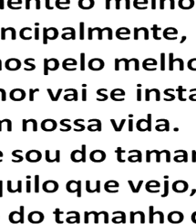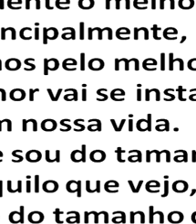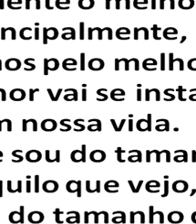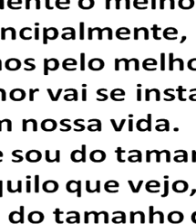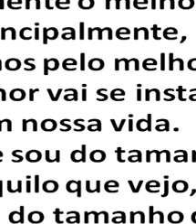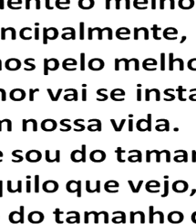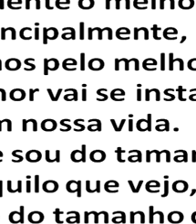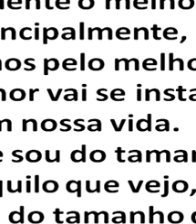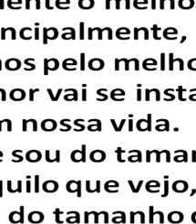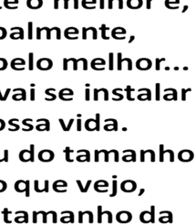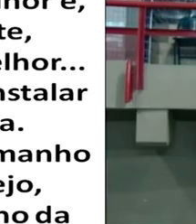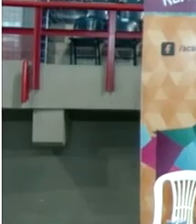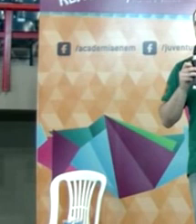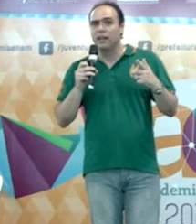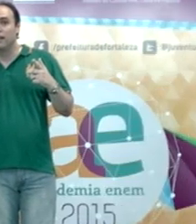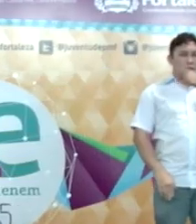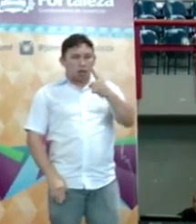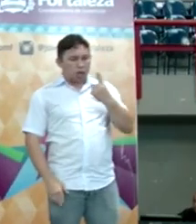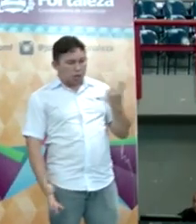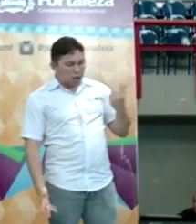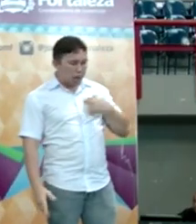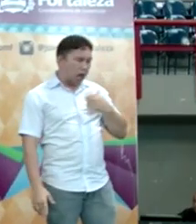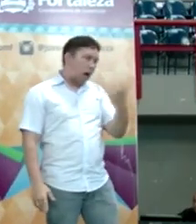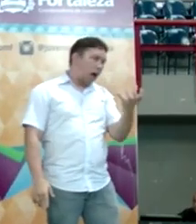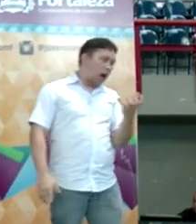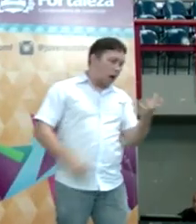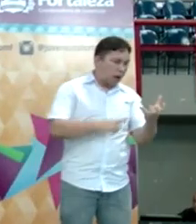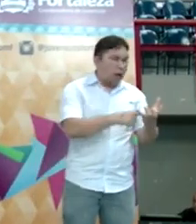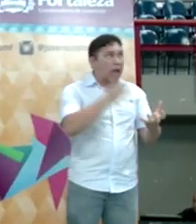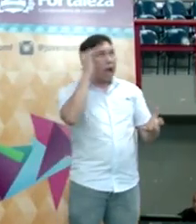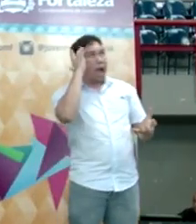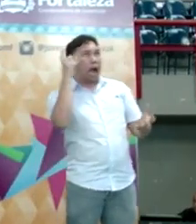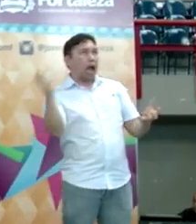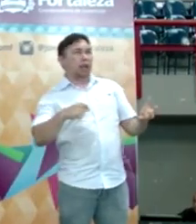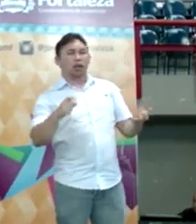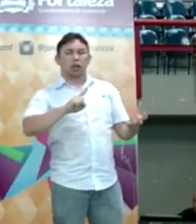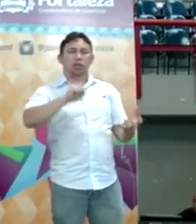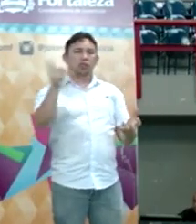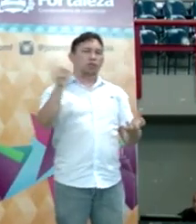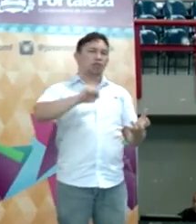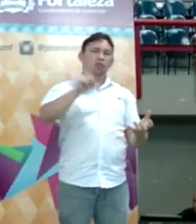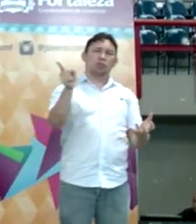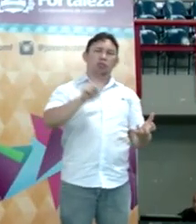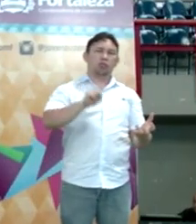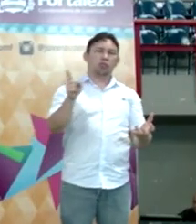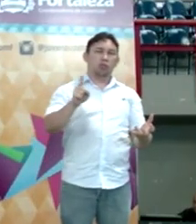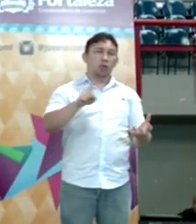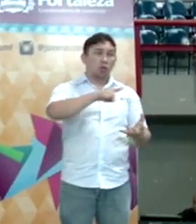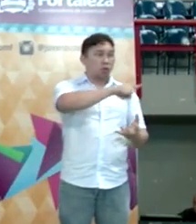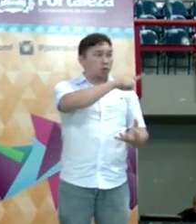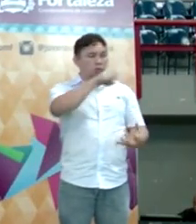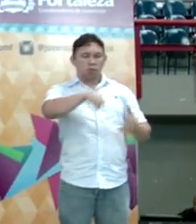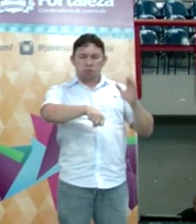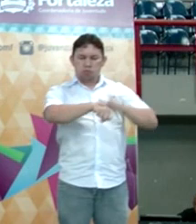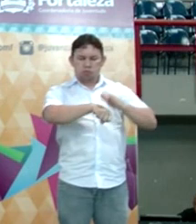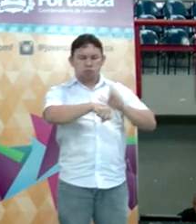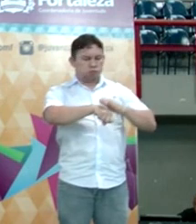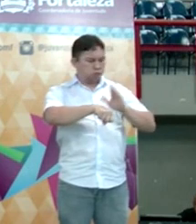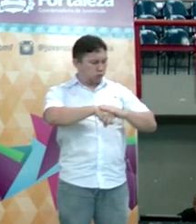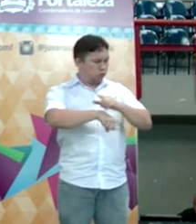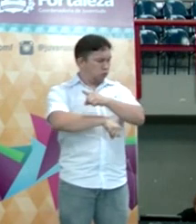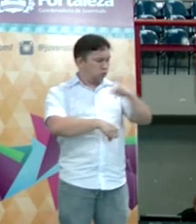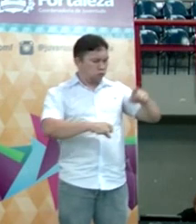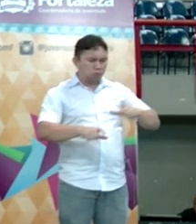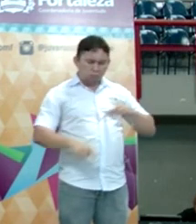vocês. Agora sim, querer não é só a gente achar que as coisas vão acontecer de mão beijada. Vocês têm uma